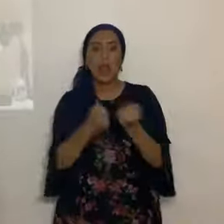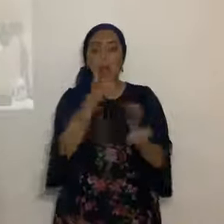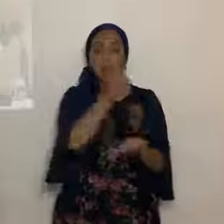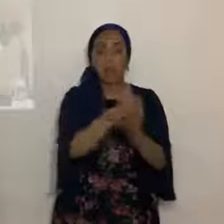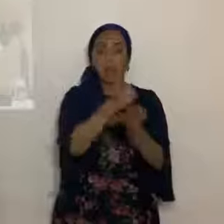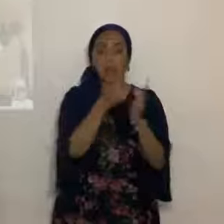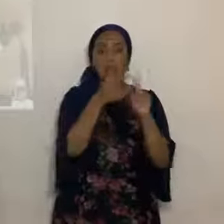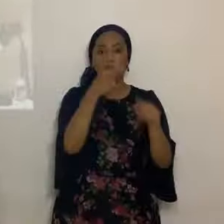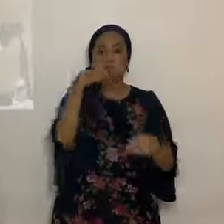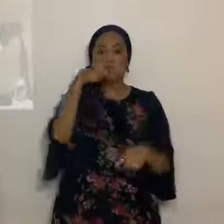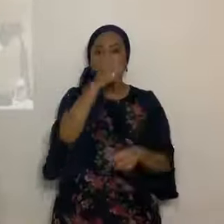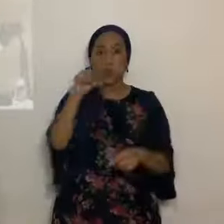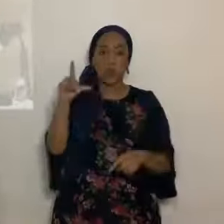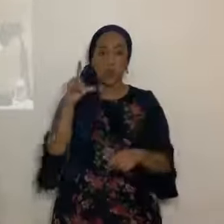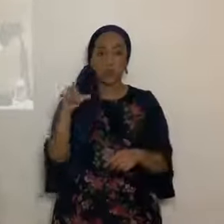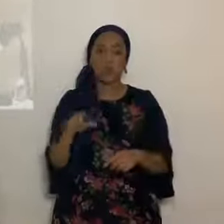Pablo.